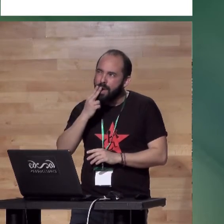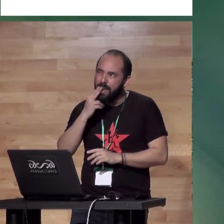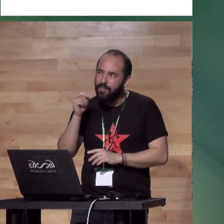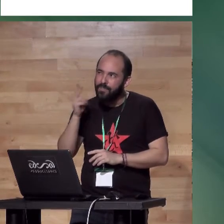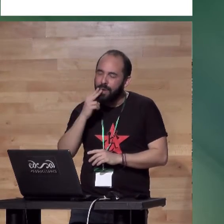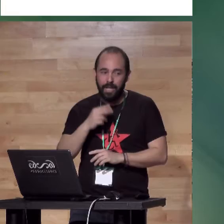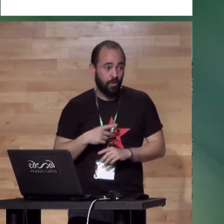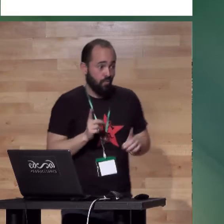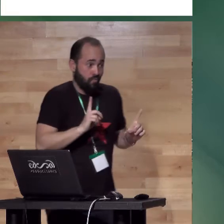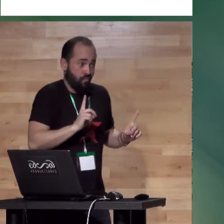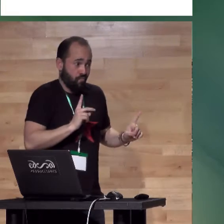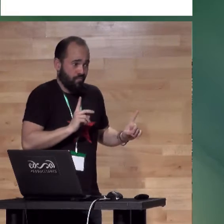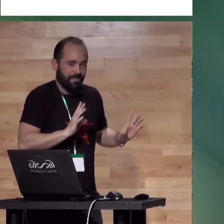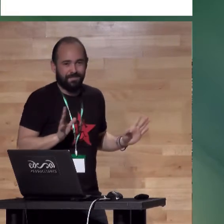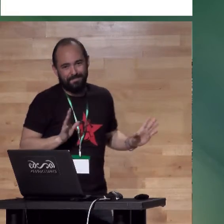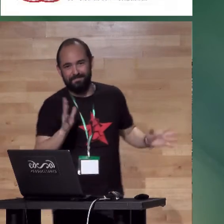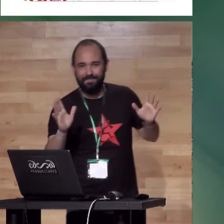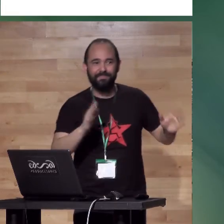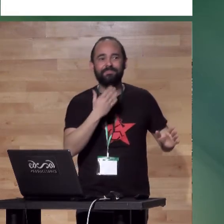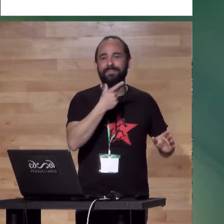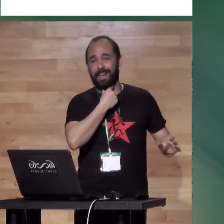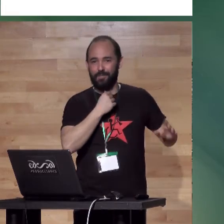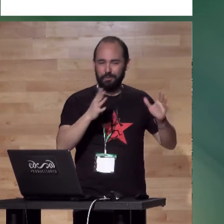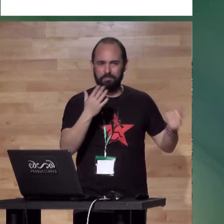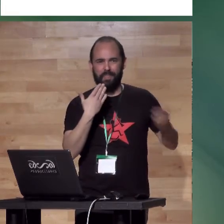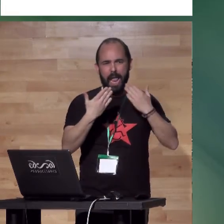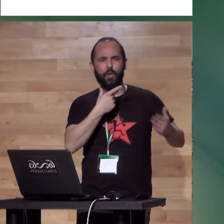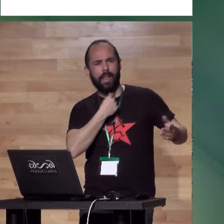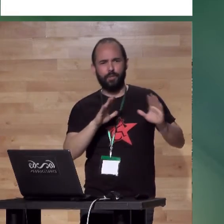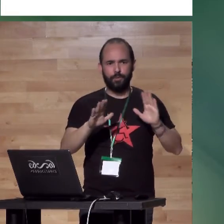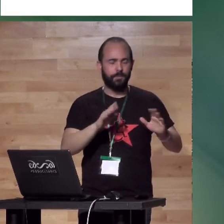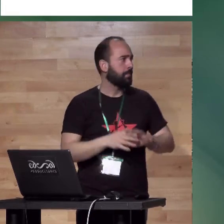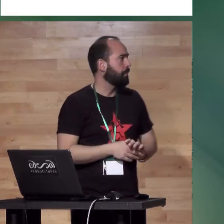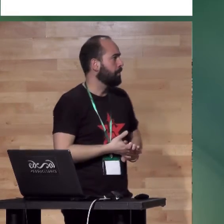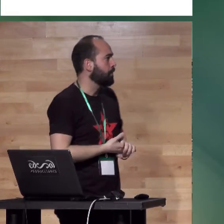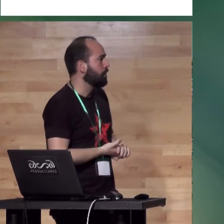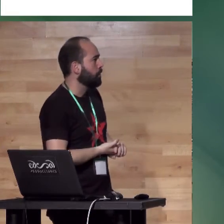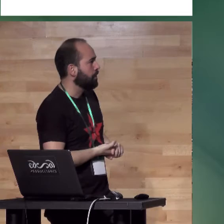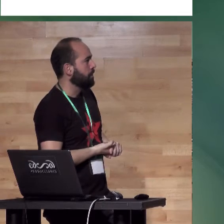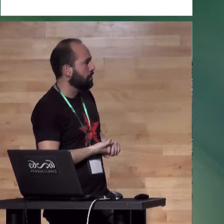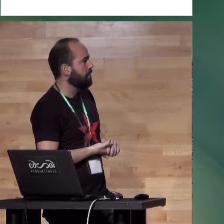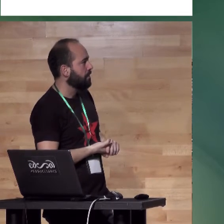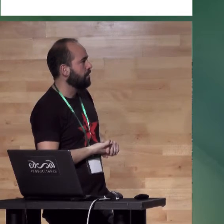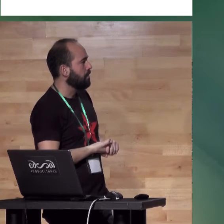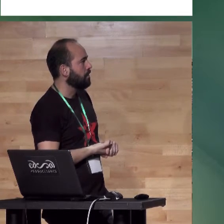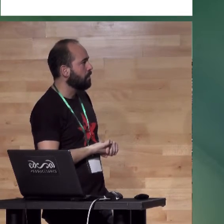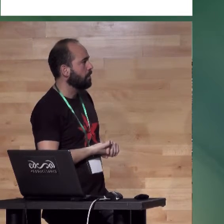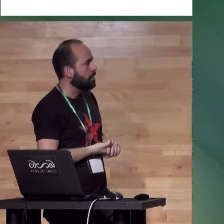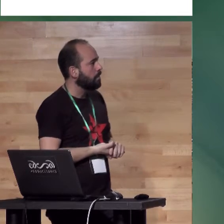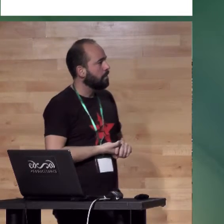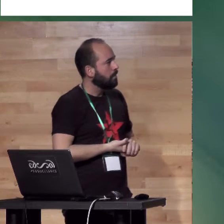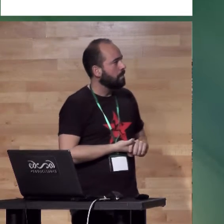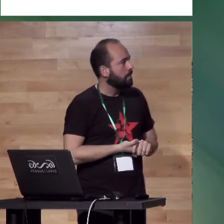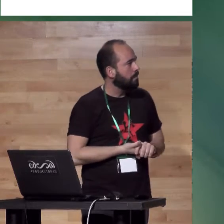comida. Estás fumando. No, yo no. En fin, ahí tienen también un toque cómico.